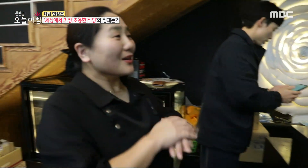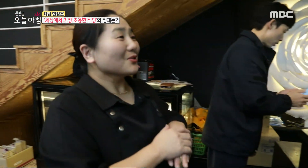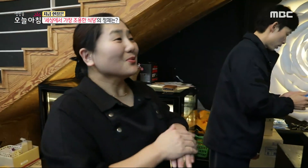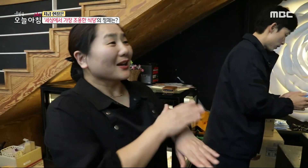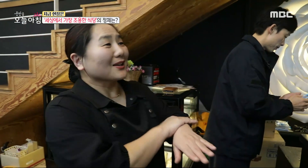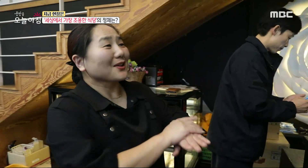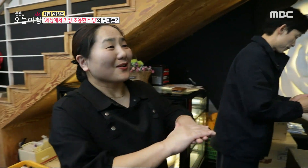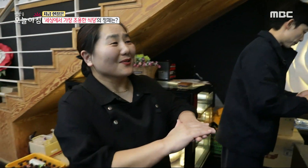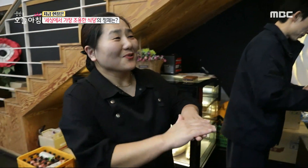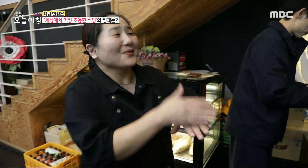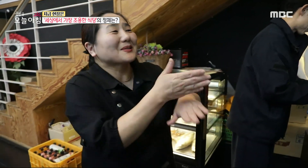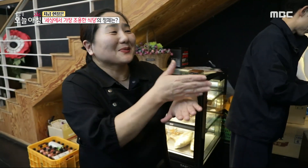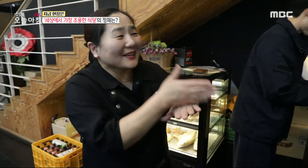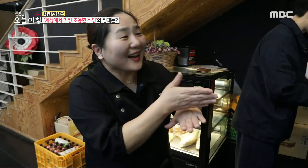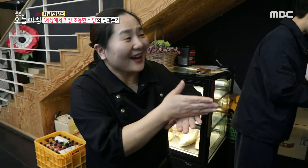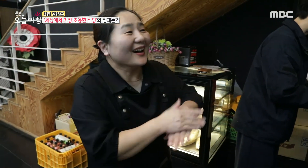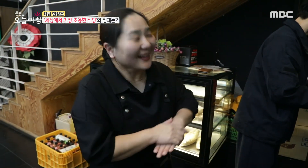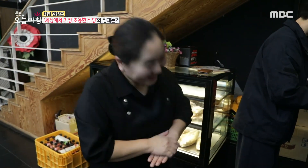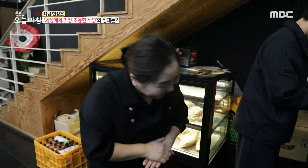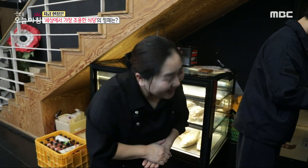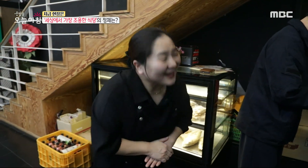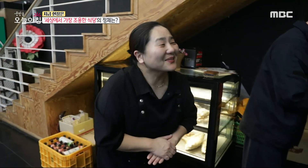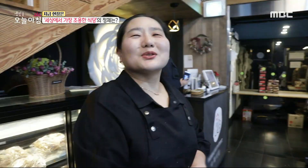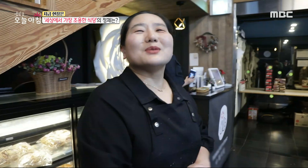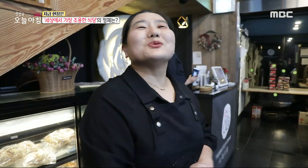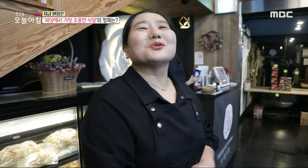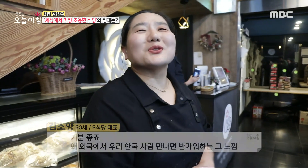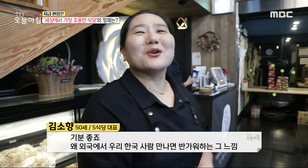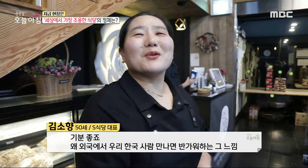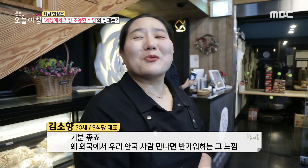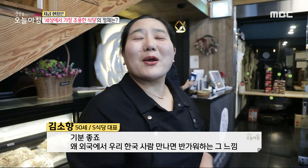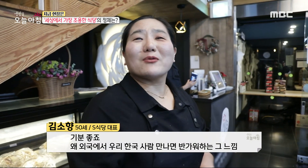너무 잘하세요. 고맙습니다. 기분